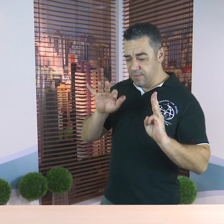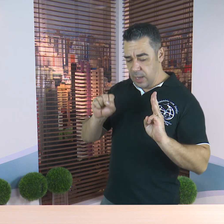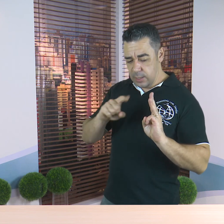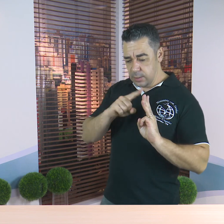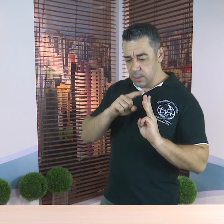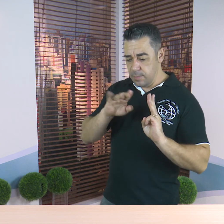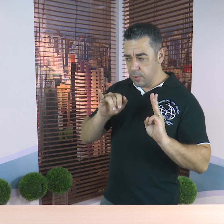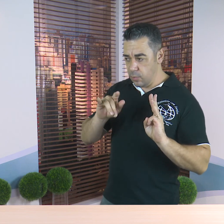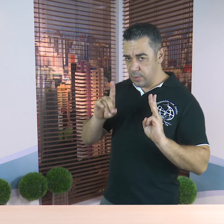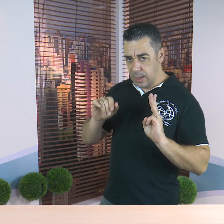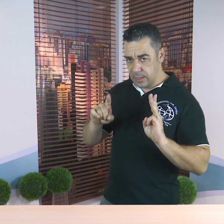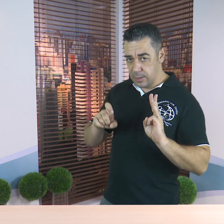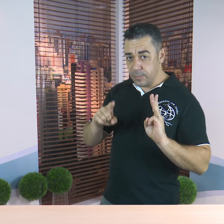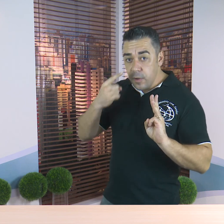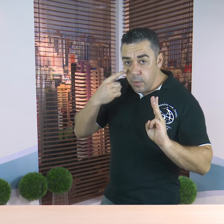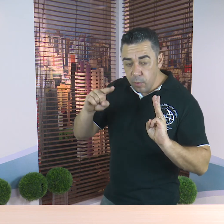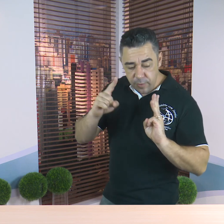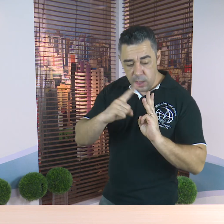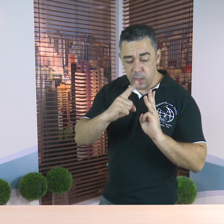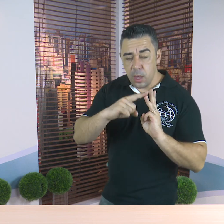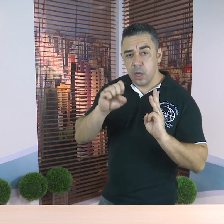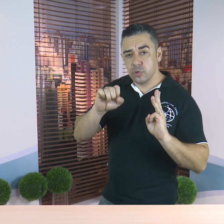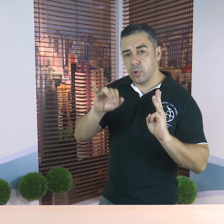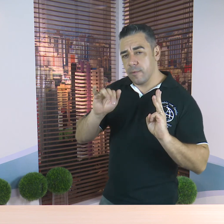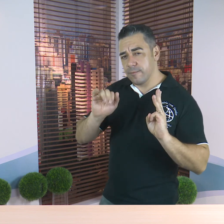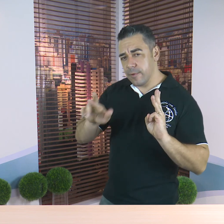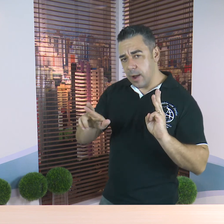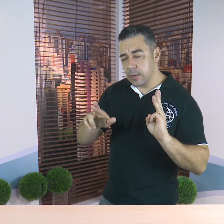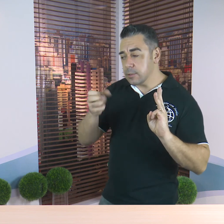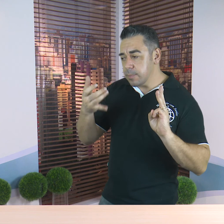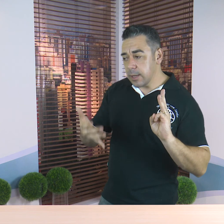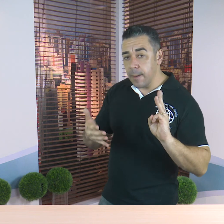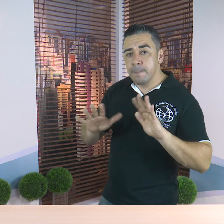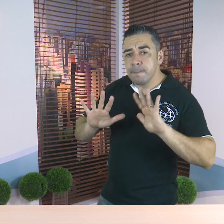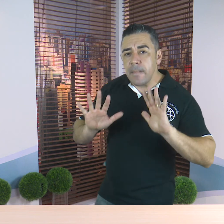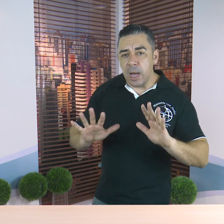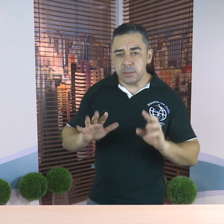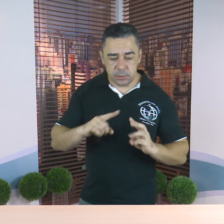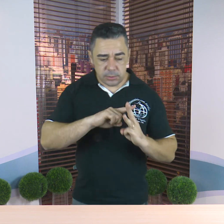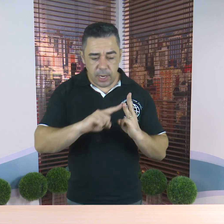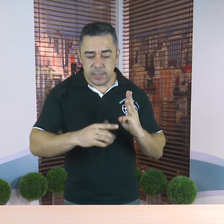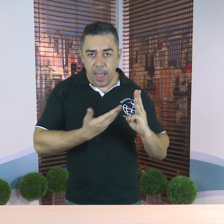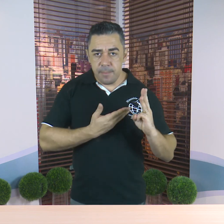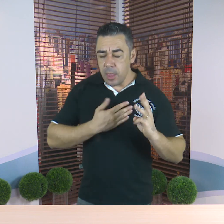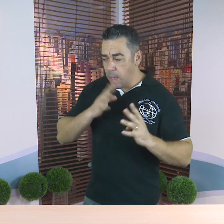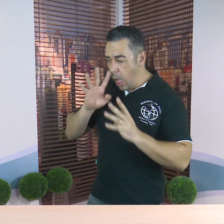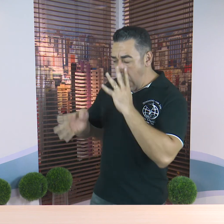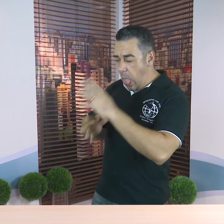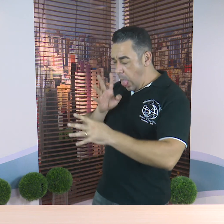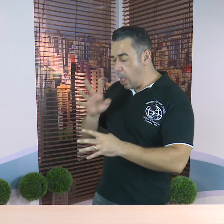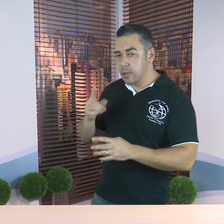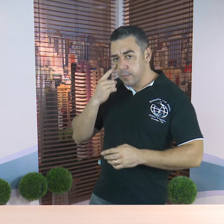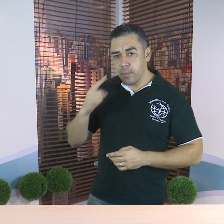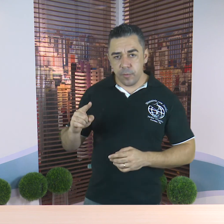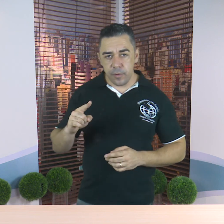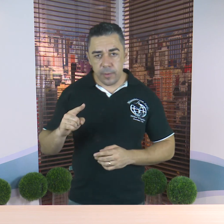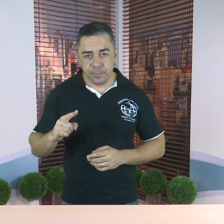aulas futuras os de Zofar e Eliú. O contraste é inesquecível. Os